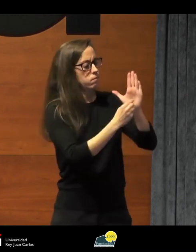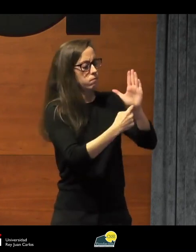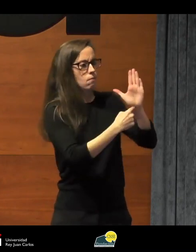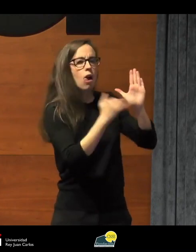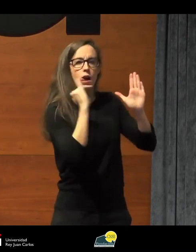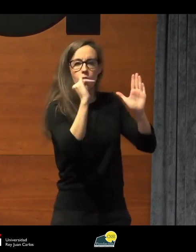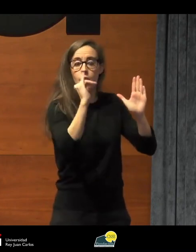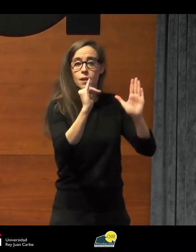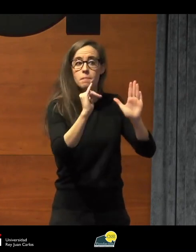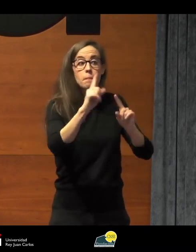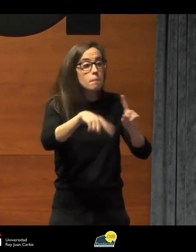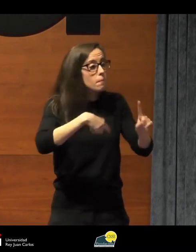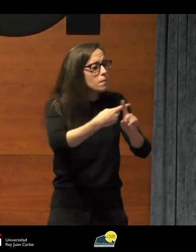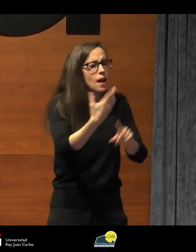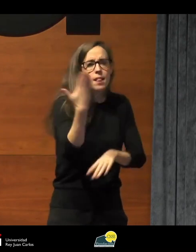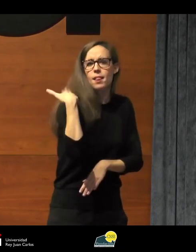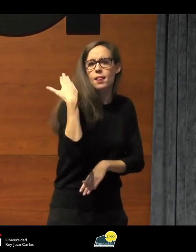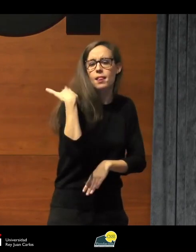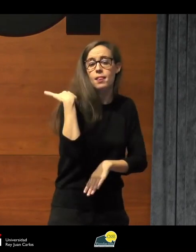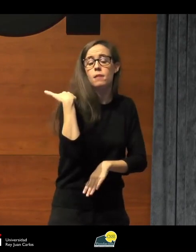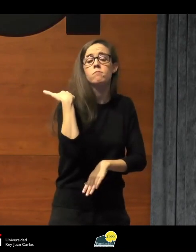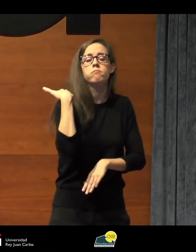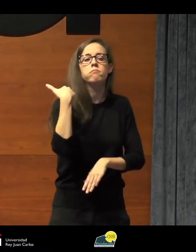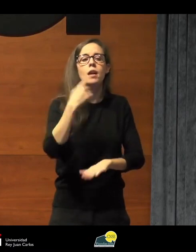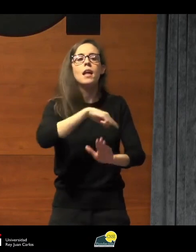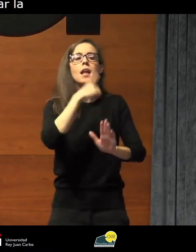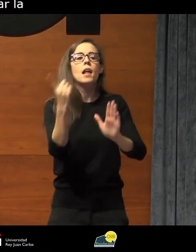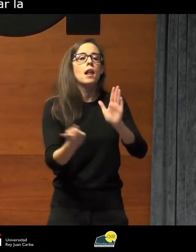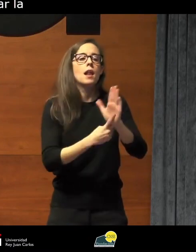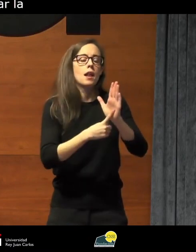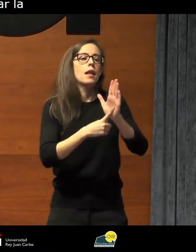la reciente aprobación de la Ley de Igualdad de Trato y